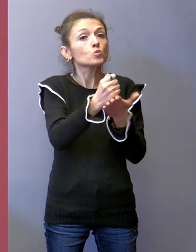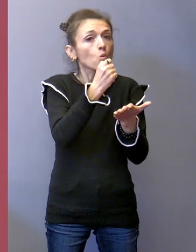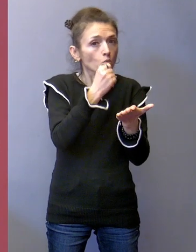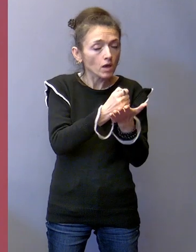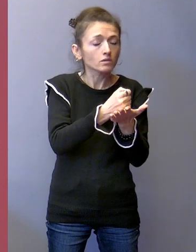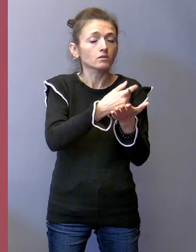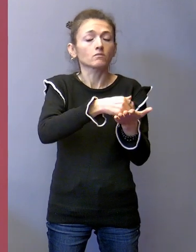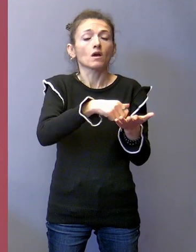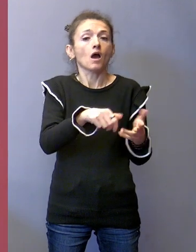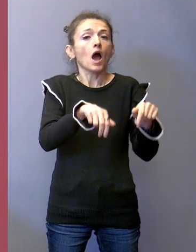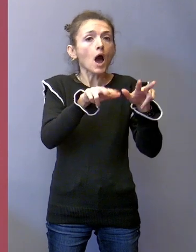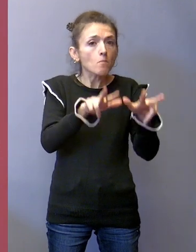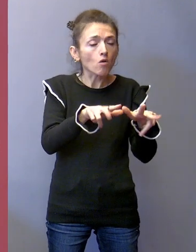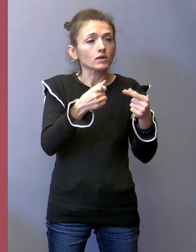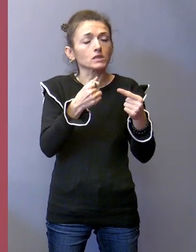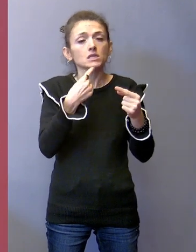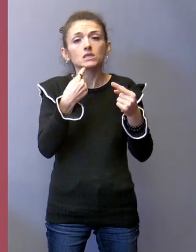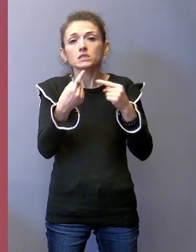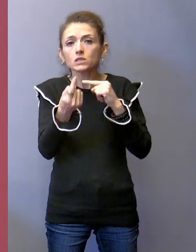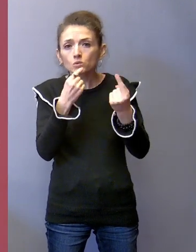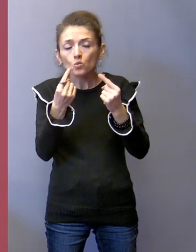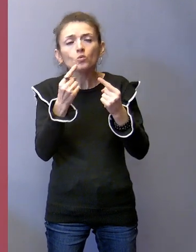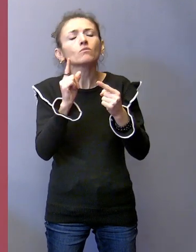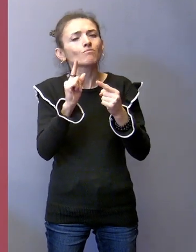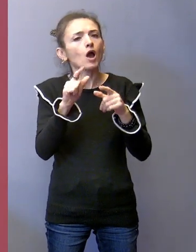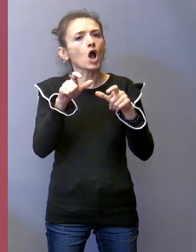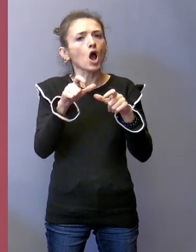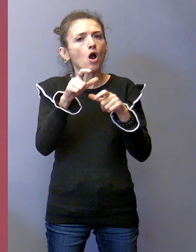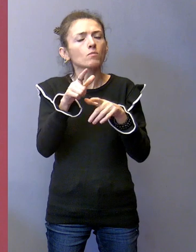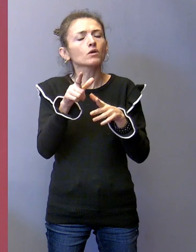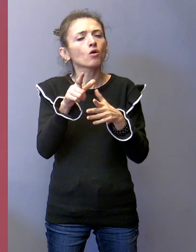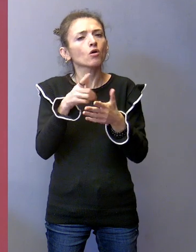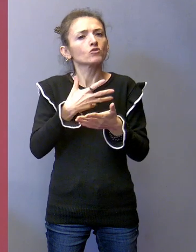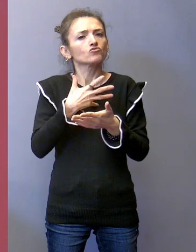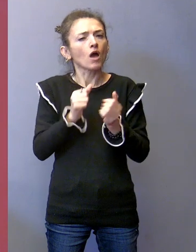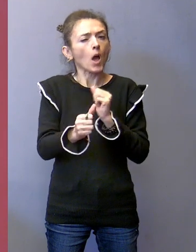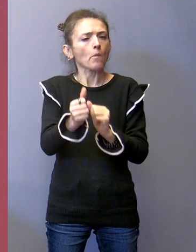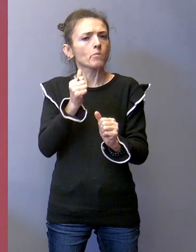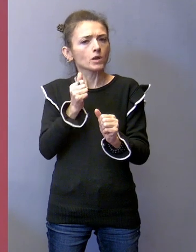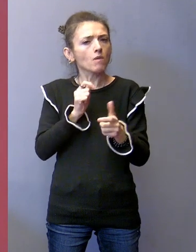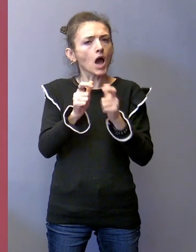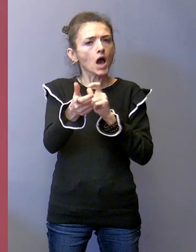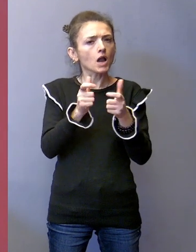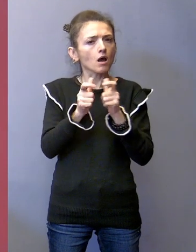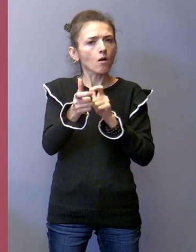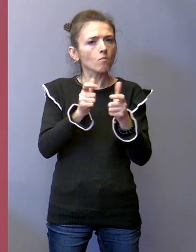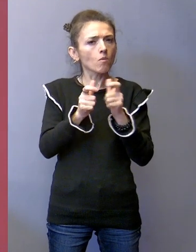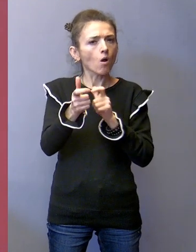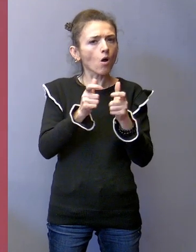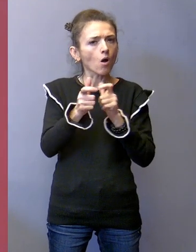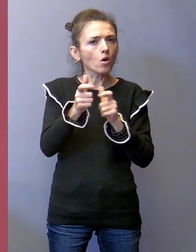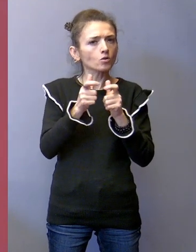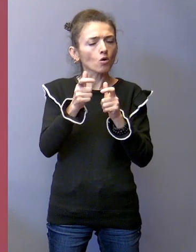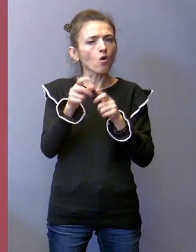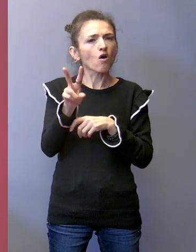adottati Comunque come dire discussi con la presenza di un rapporto preliminare per la verifica di assoggettabilità